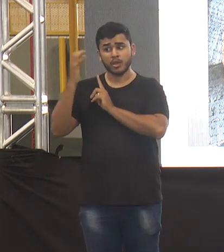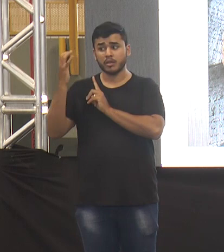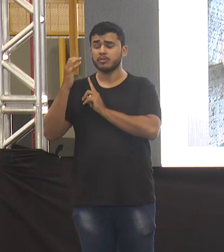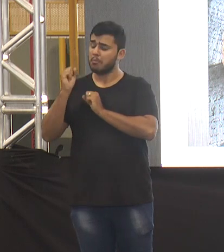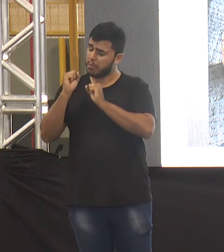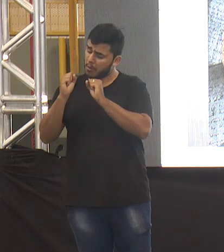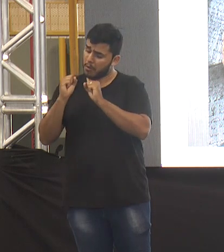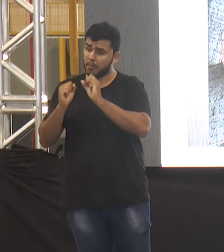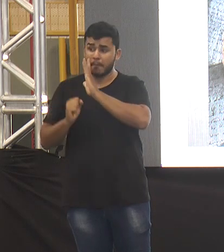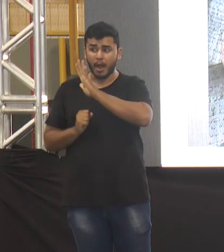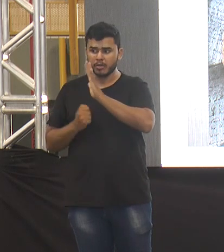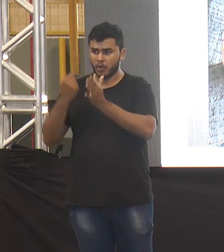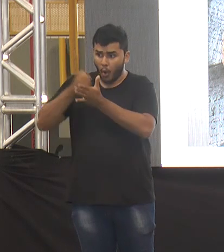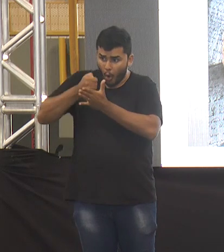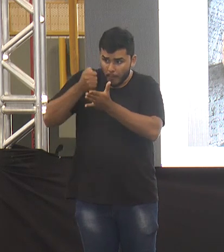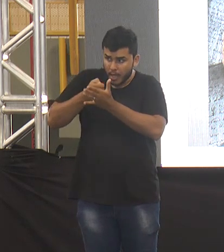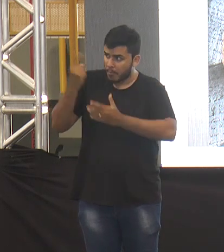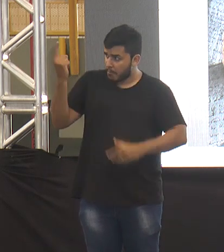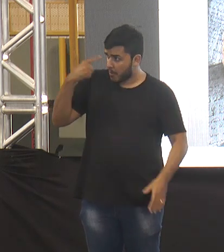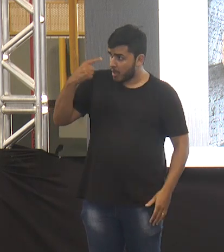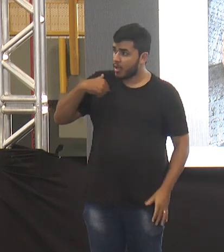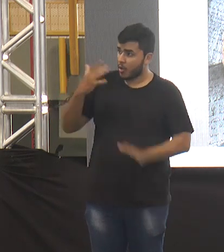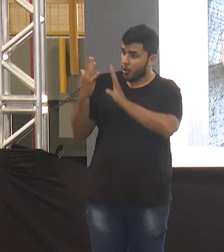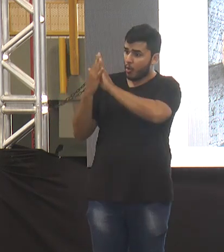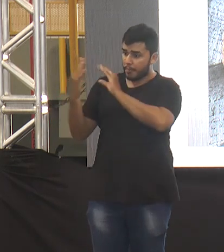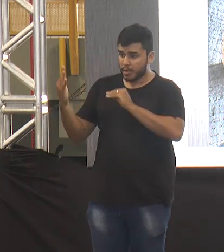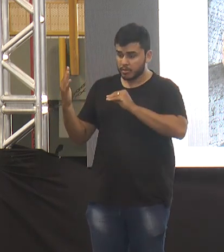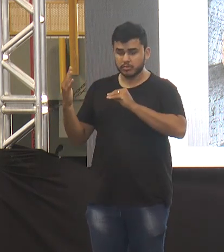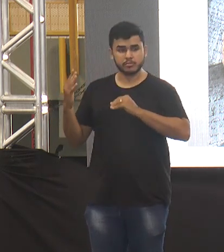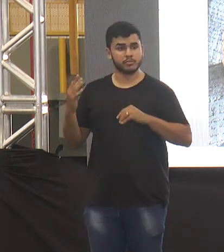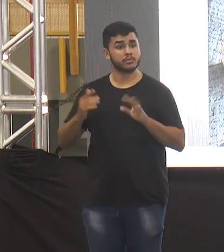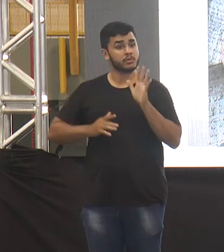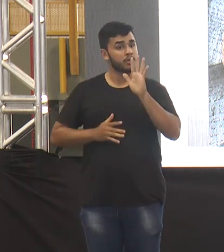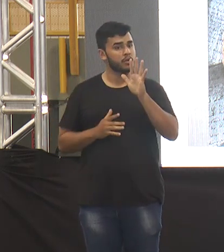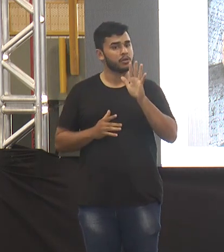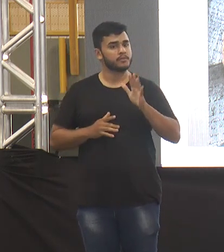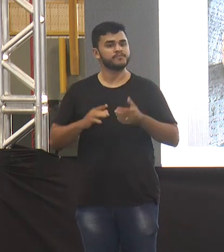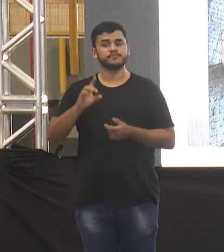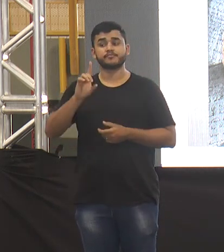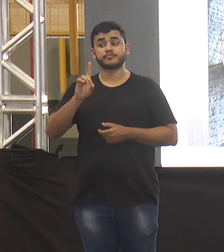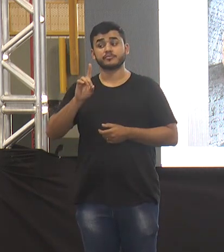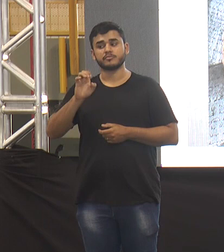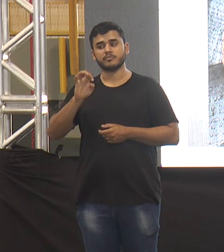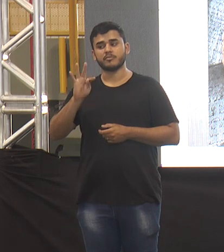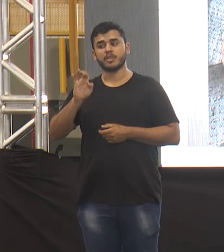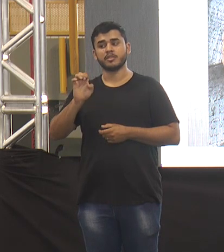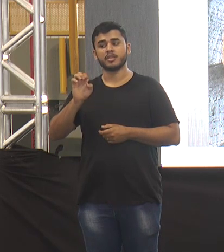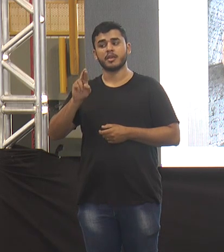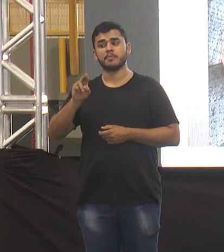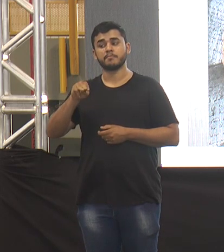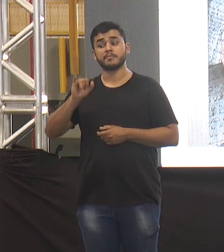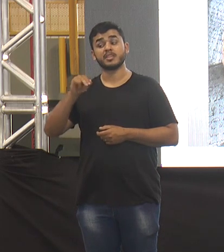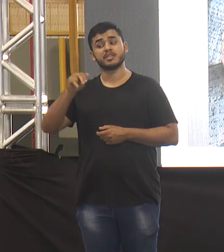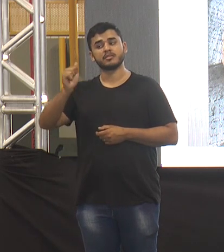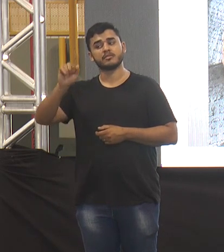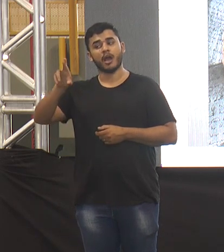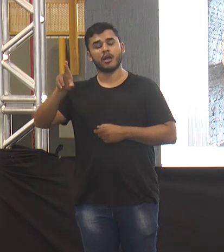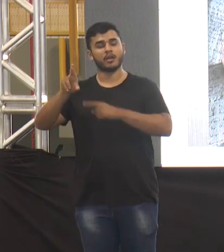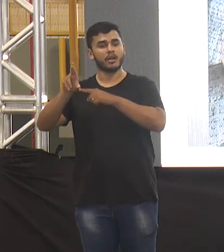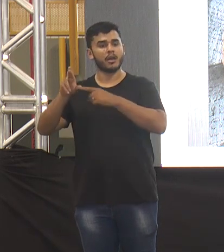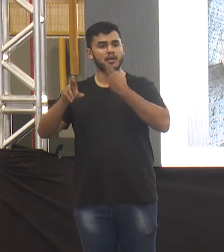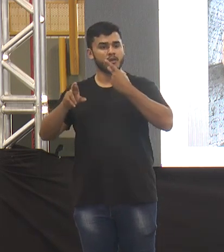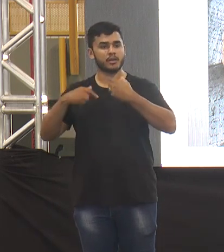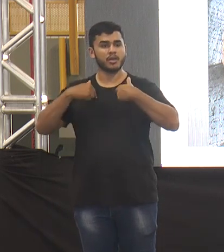O determinismo, ele tira de nós o livre-arbítrio. O determinismo, ele entende